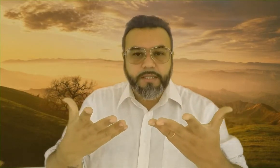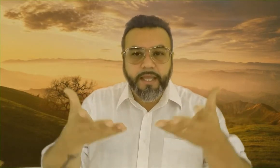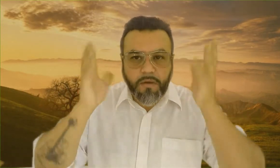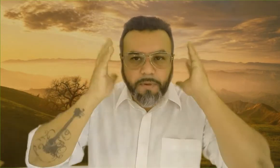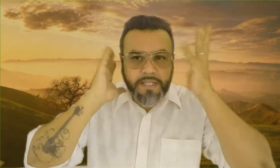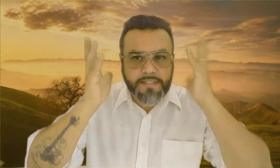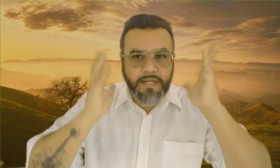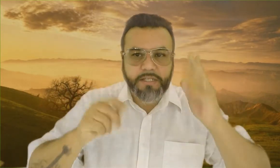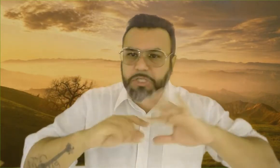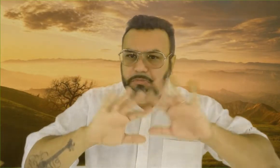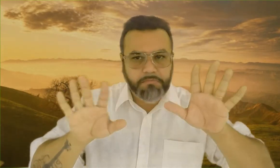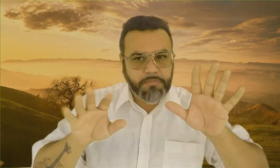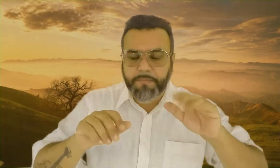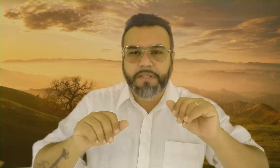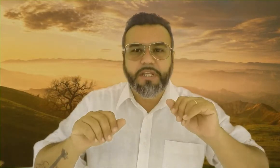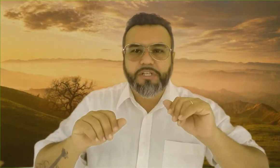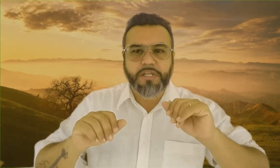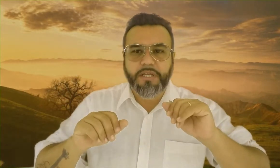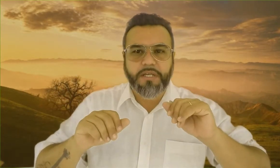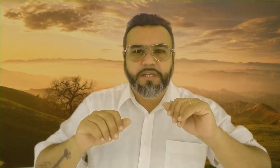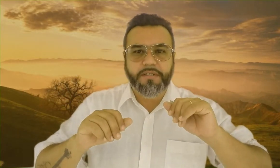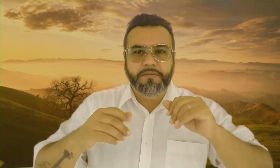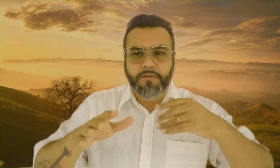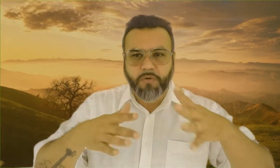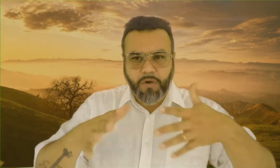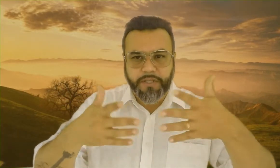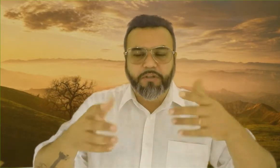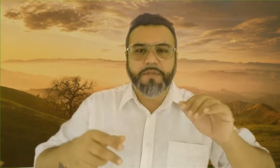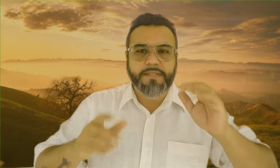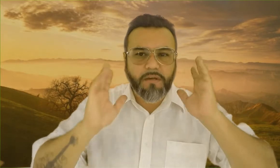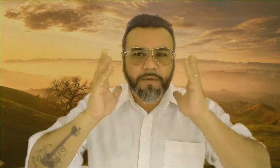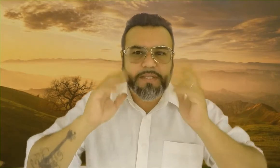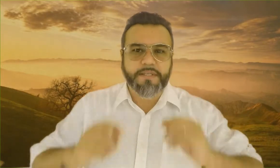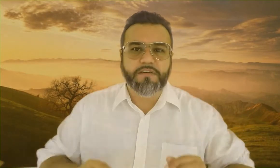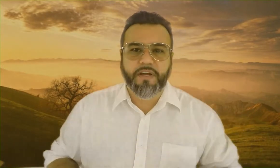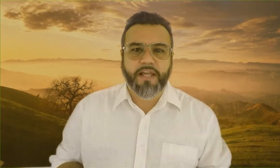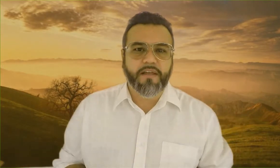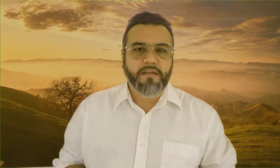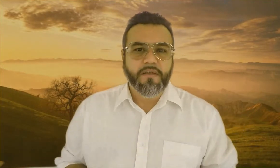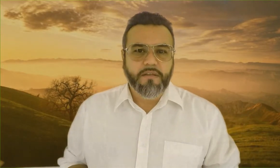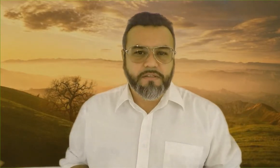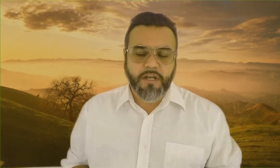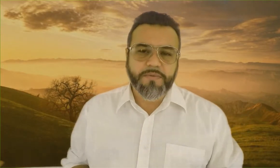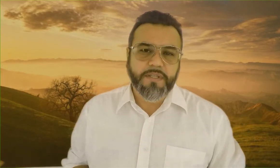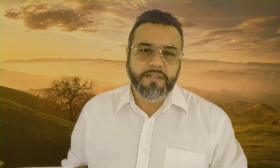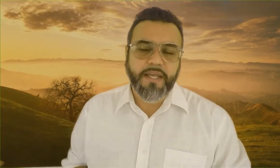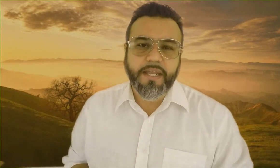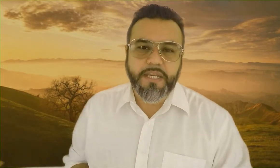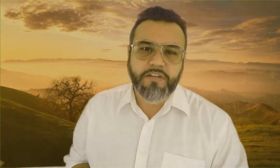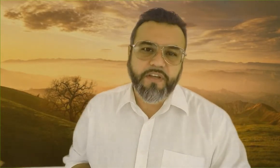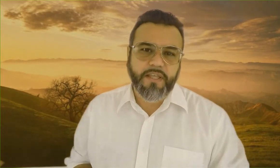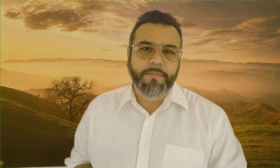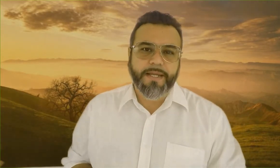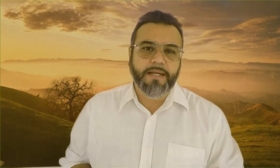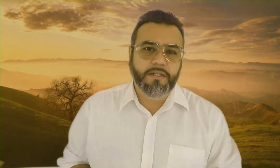Né? O palestrante, dependente de qual denominação, o palestrante vai lá, digamos que dentro da igreja vai estar pregando